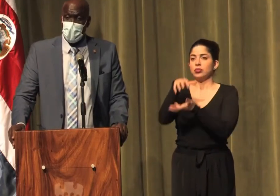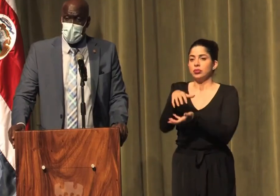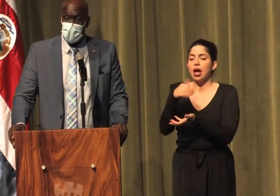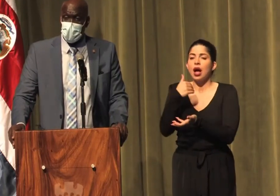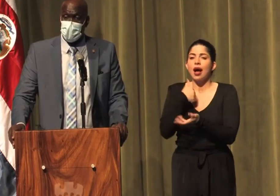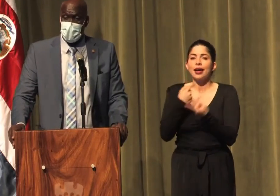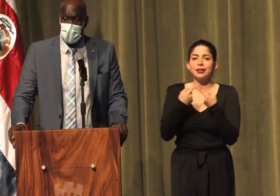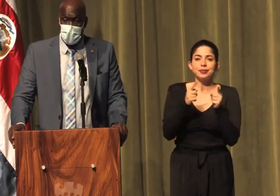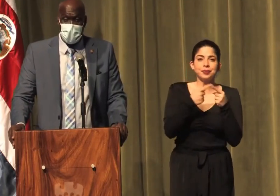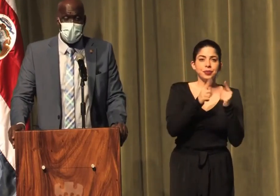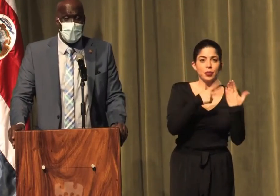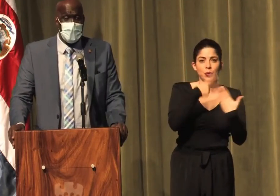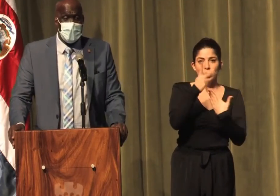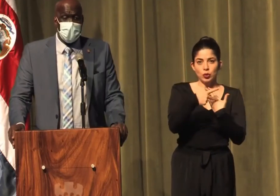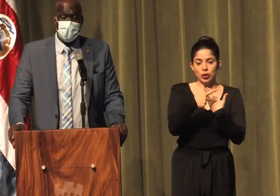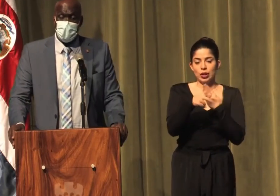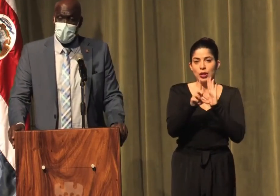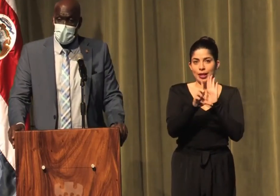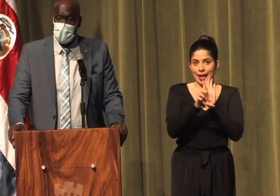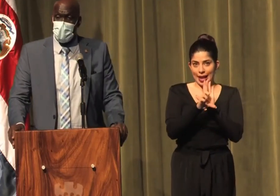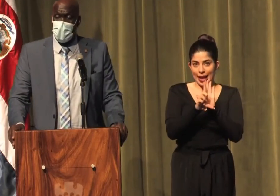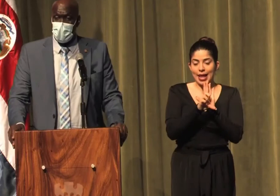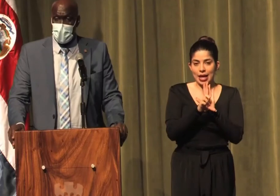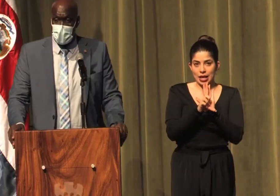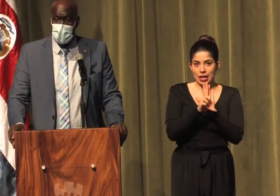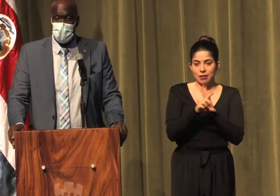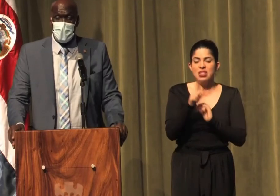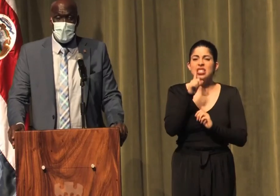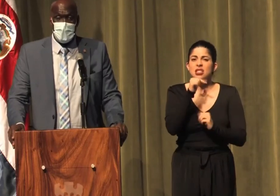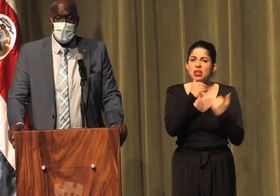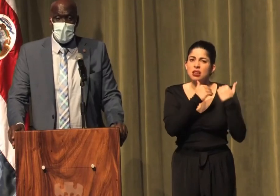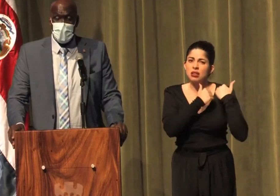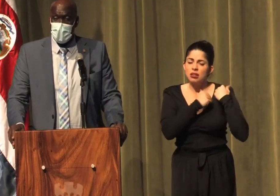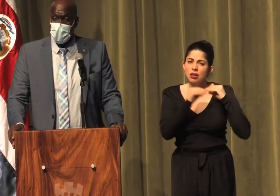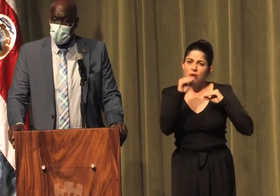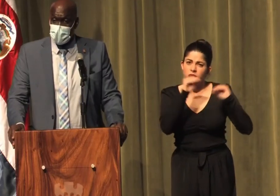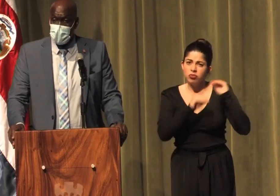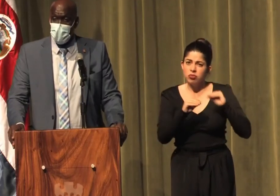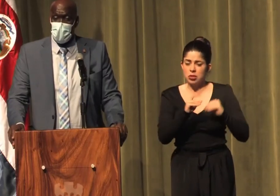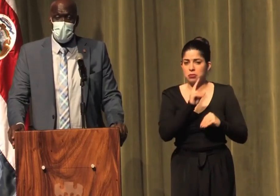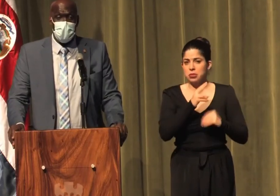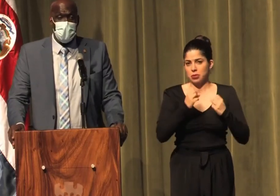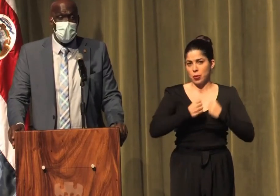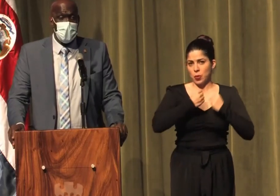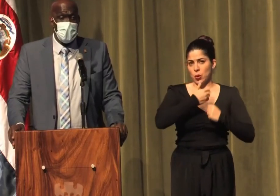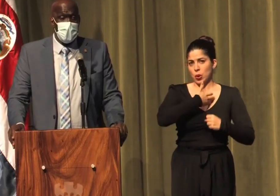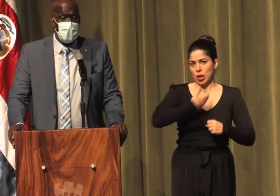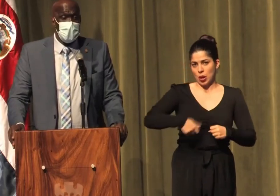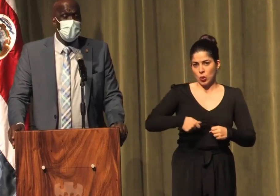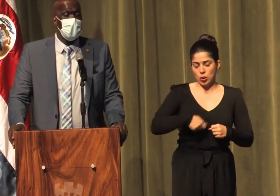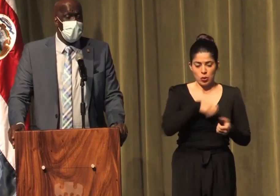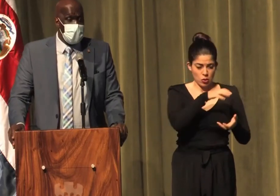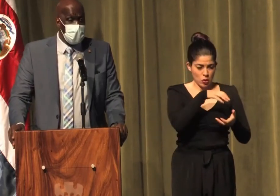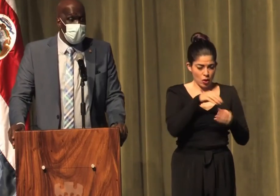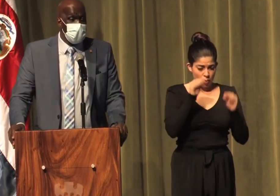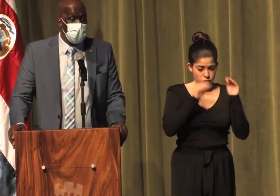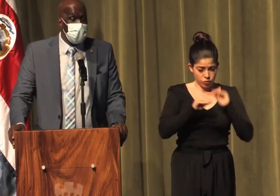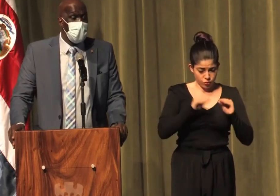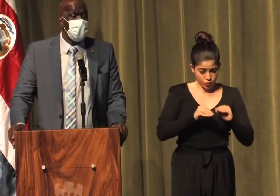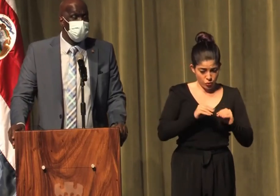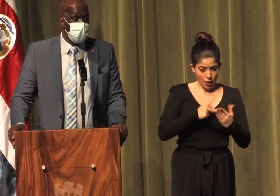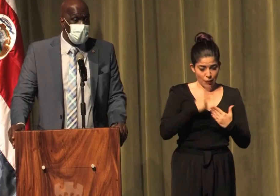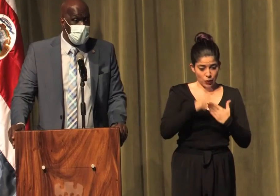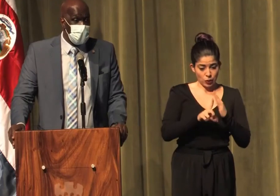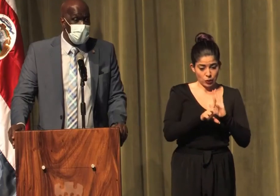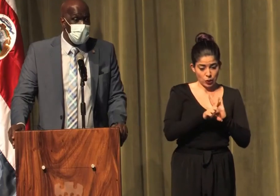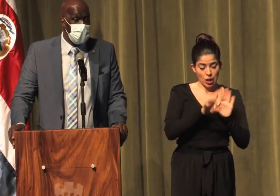diferentes proyectos de ley que tendrá que preparar el Ejecutivo llegarán a